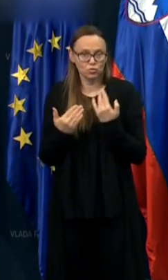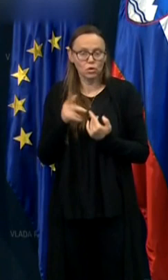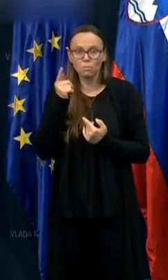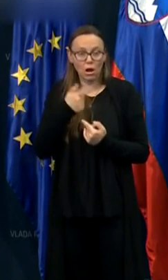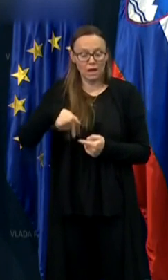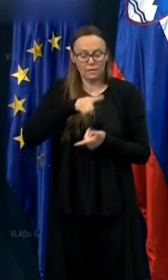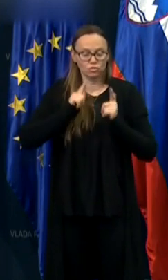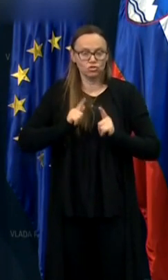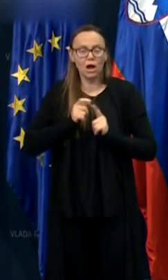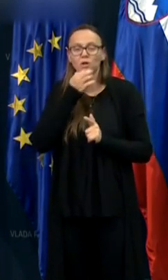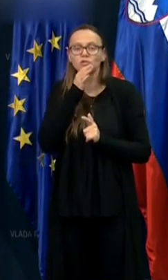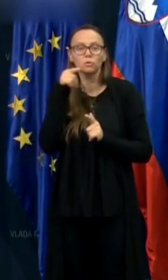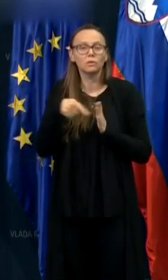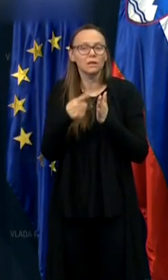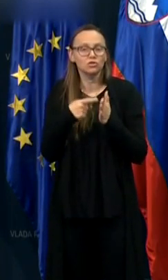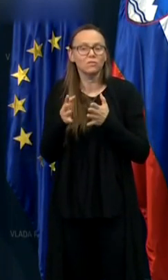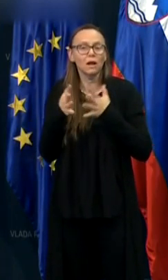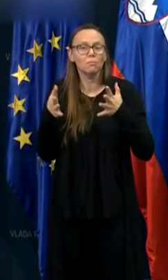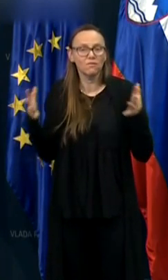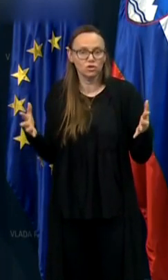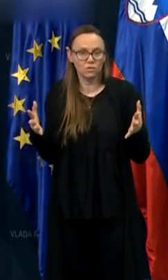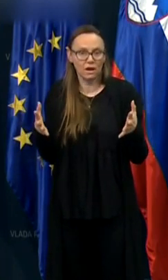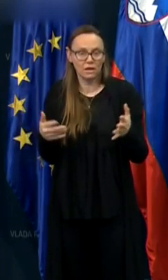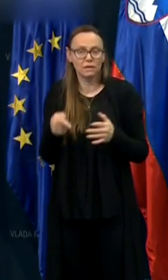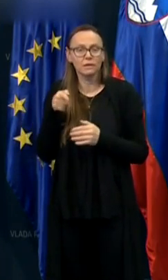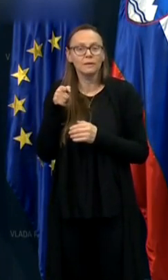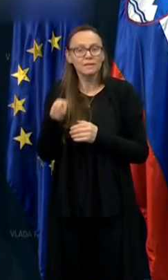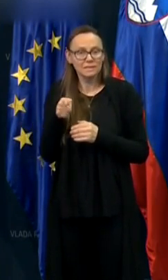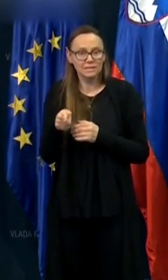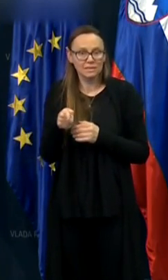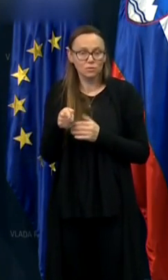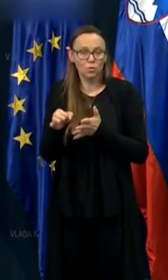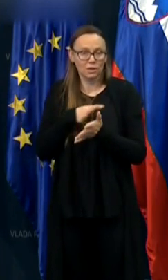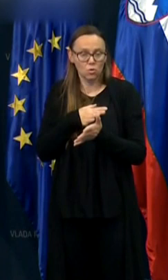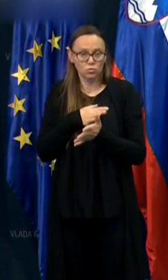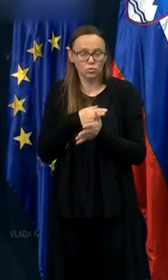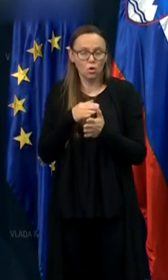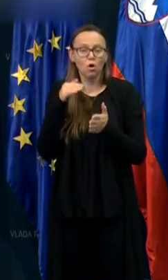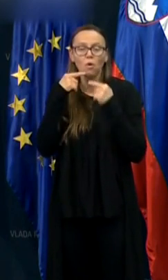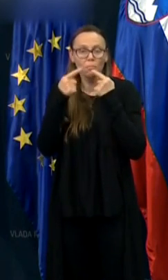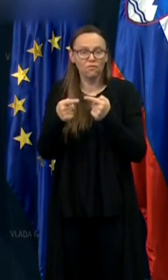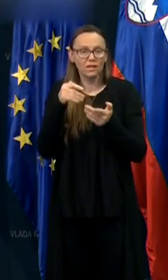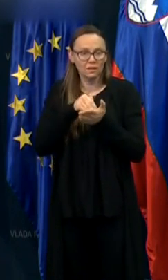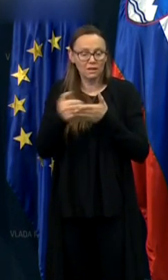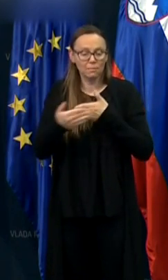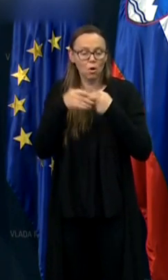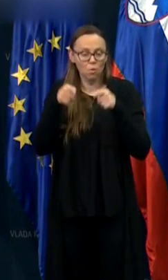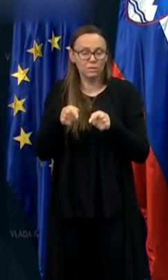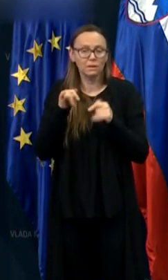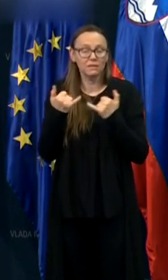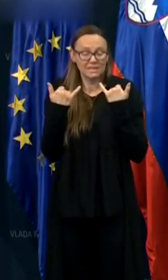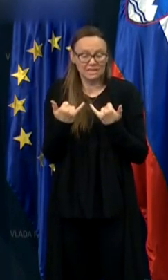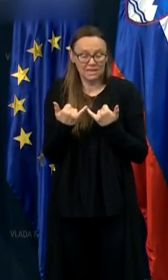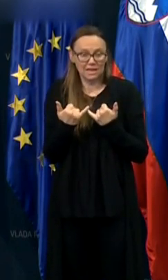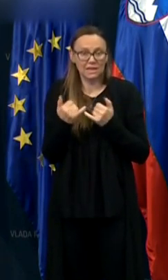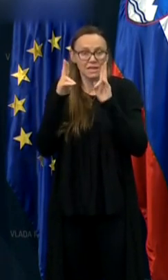nas čaka, če se bodo te številke povečevale s tem tempom. Povedati je treba ob tem tudi to, da trenutno